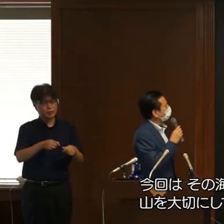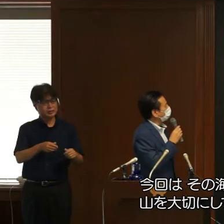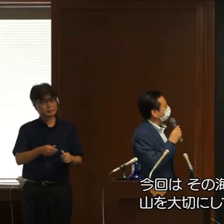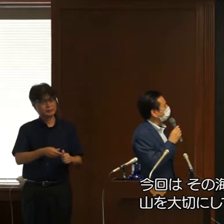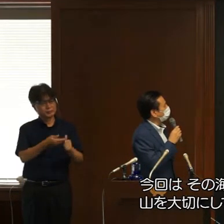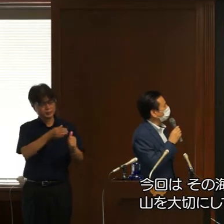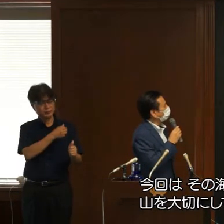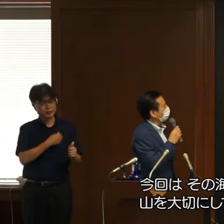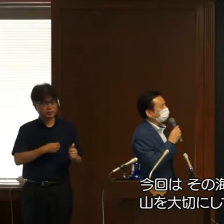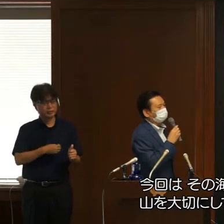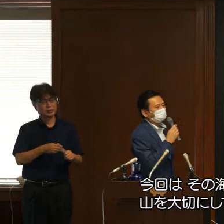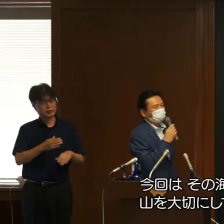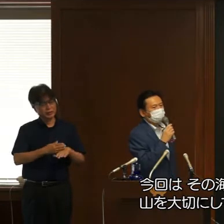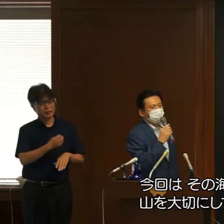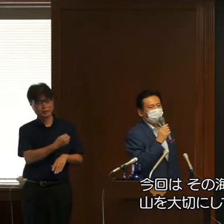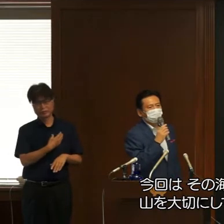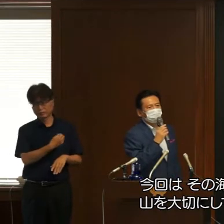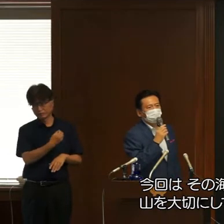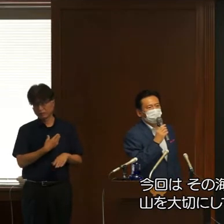はその